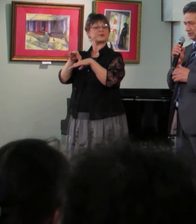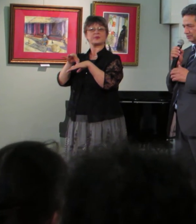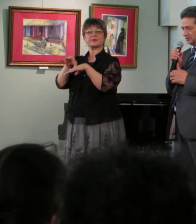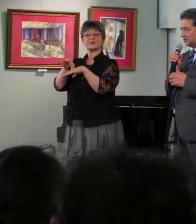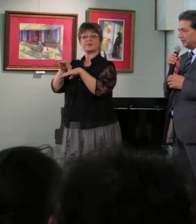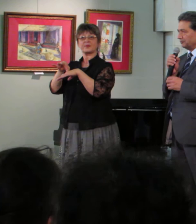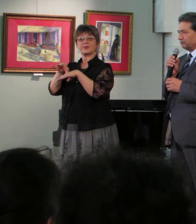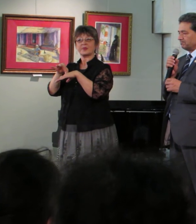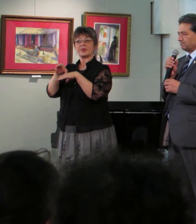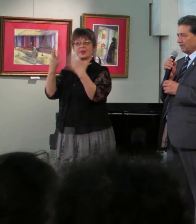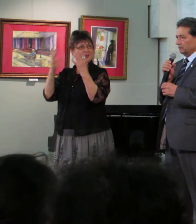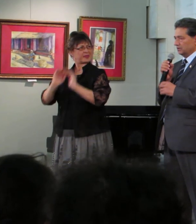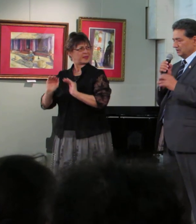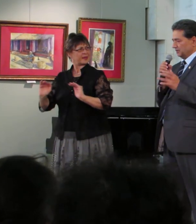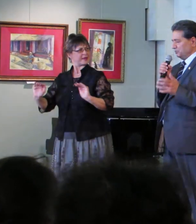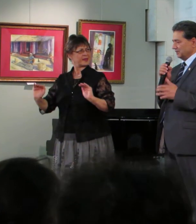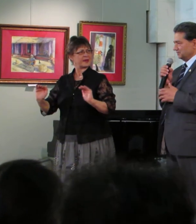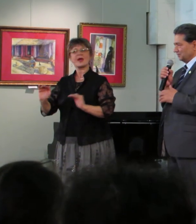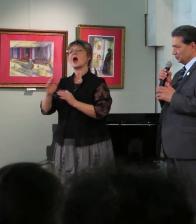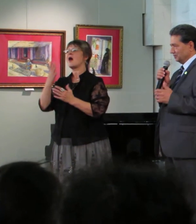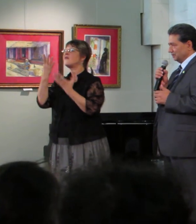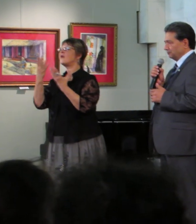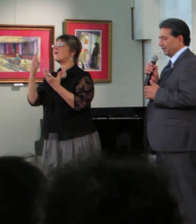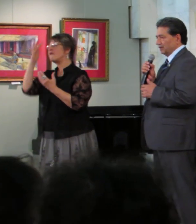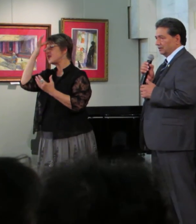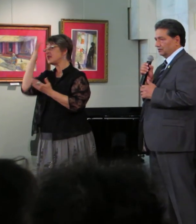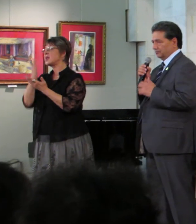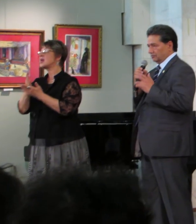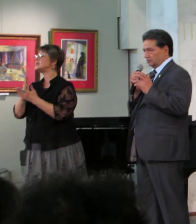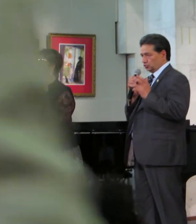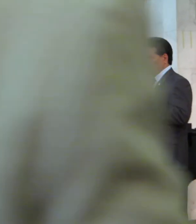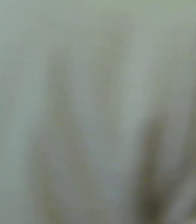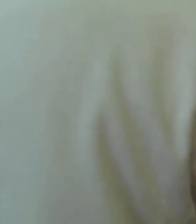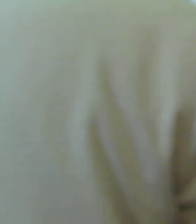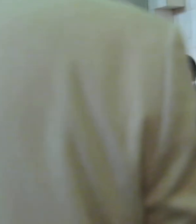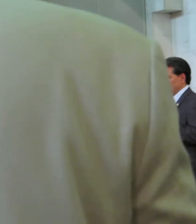отмечали День детей. В Индии отмечается такой день